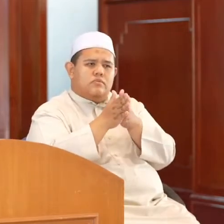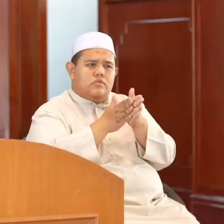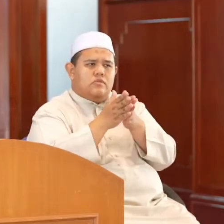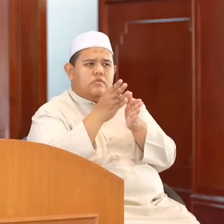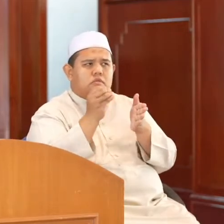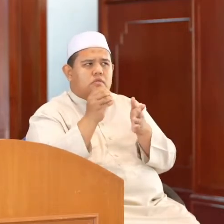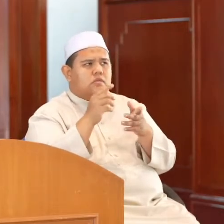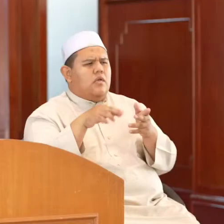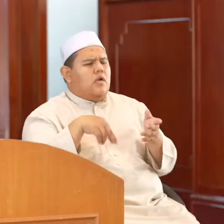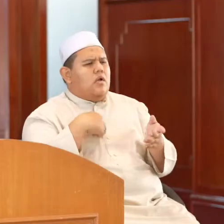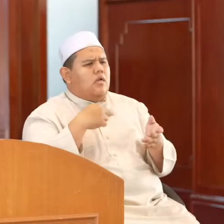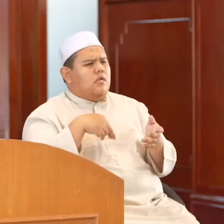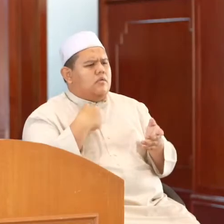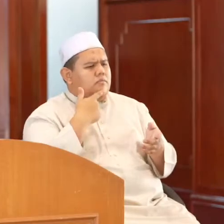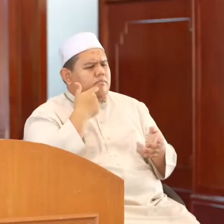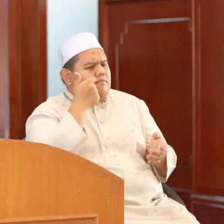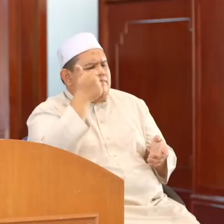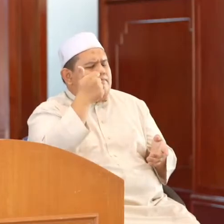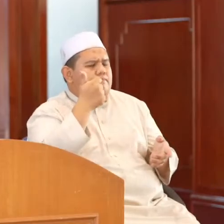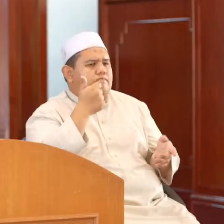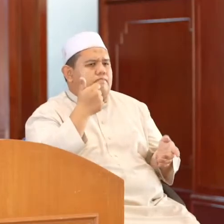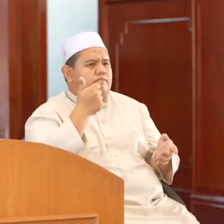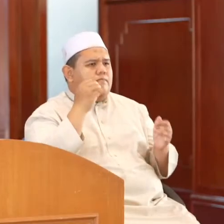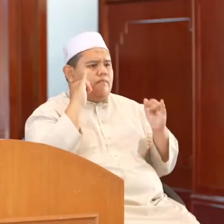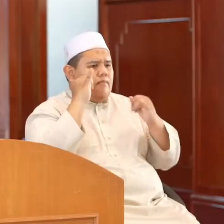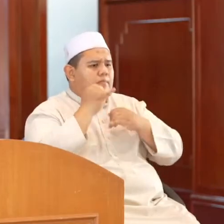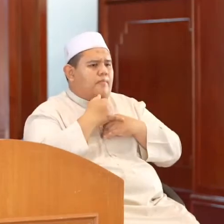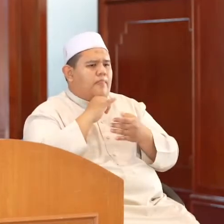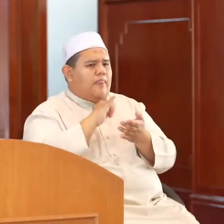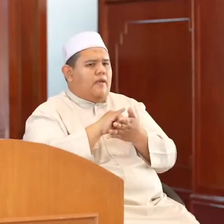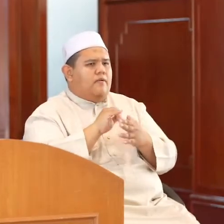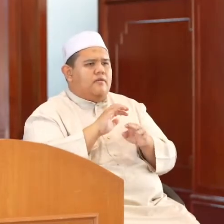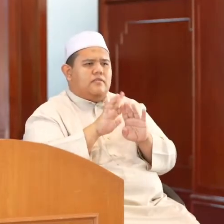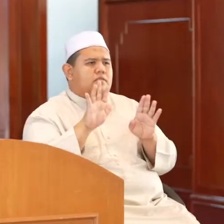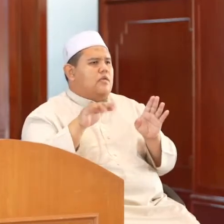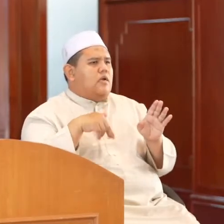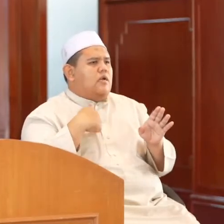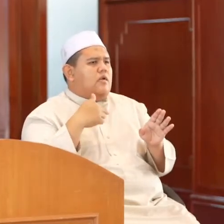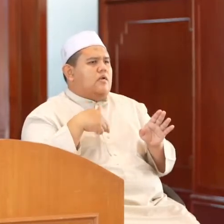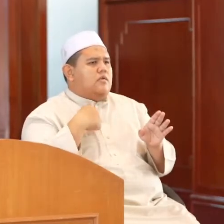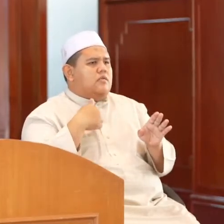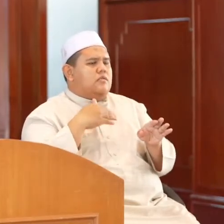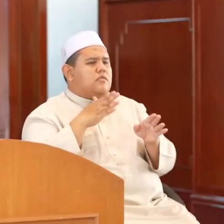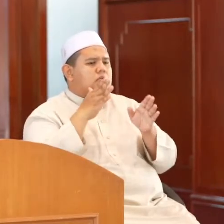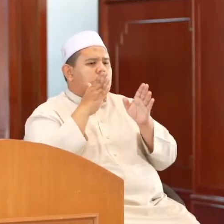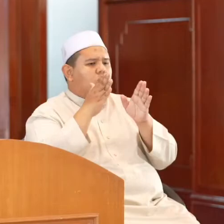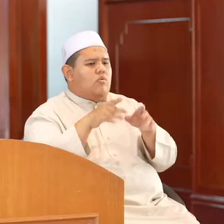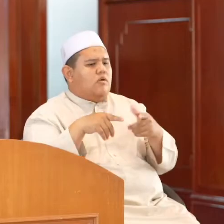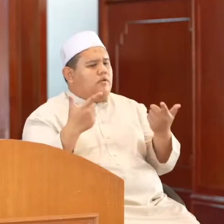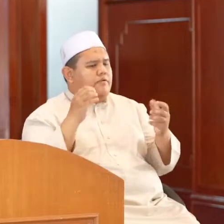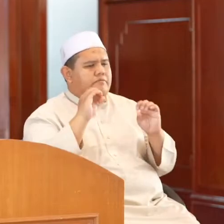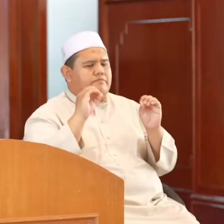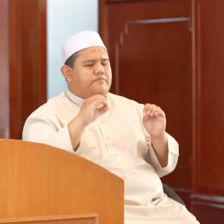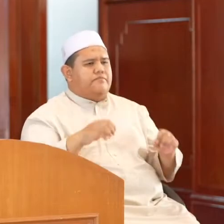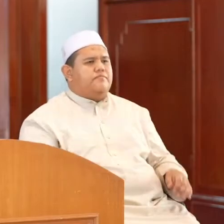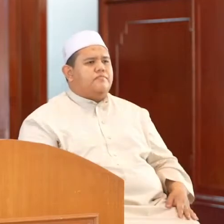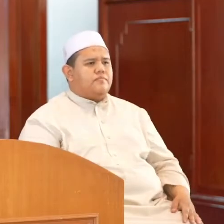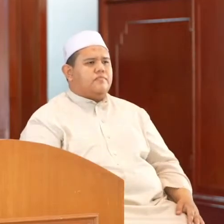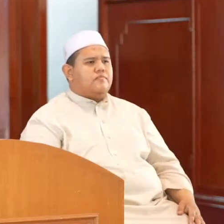dia akan merasa lazzatul ibadah yang tidak dirasakan oleh ramai di kalangan manusia.